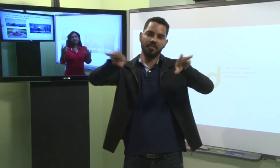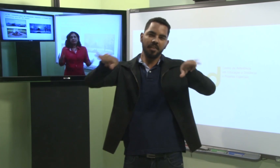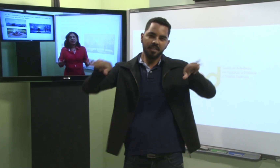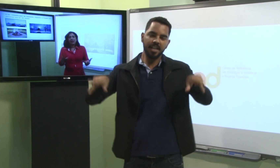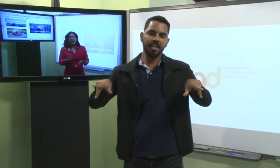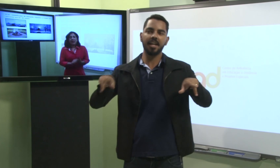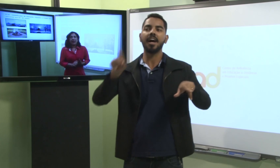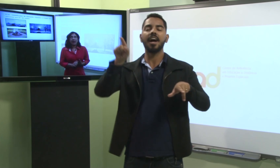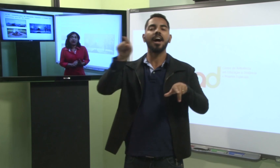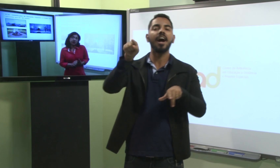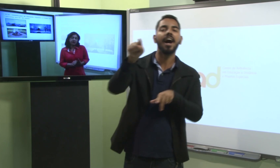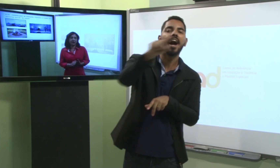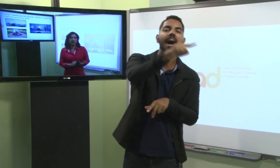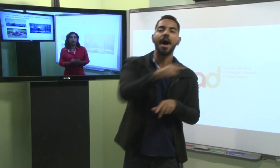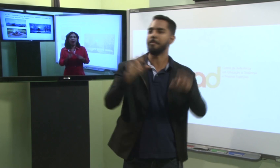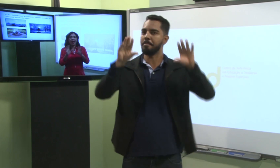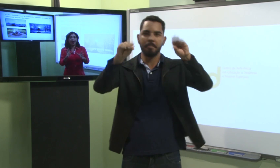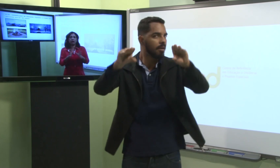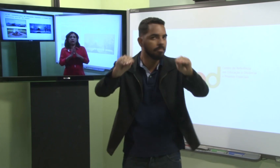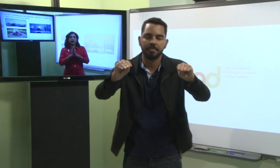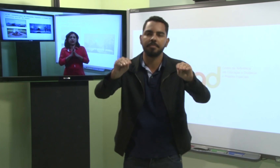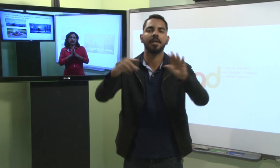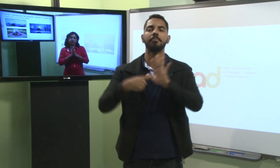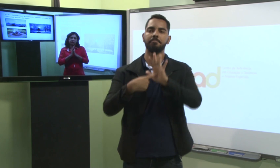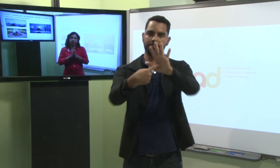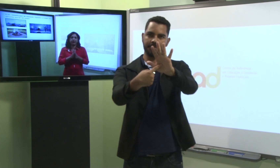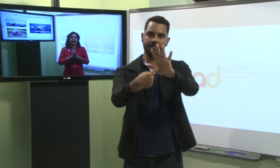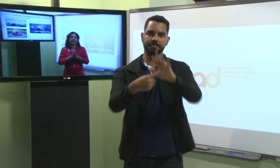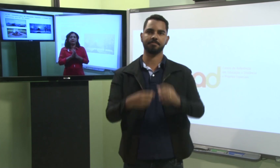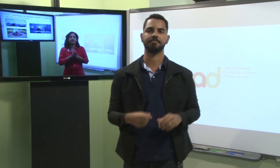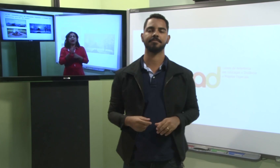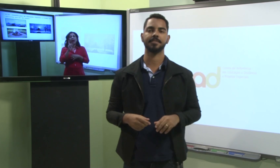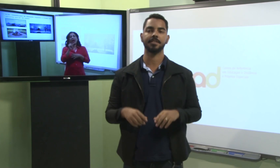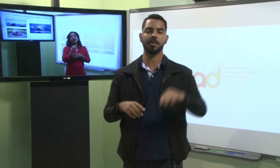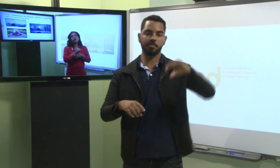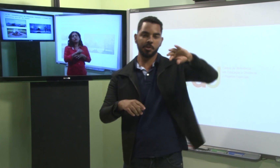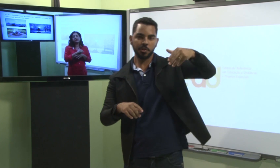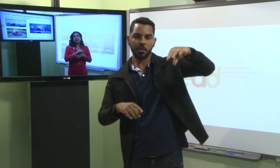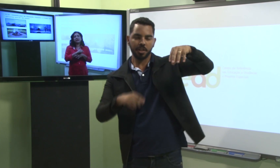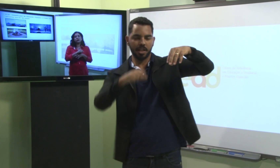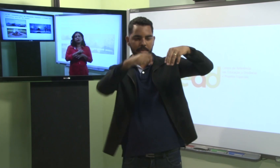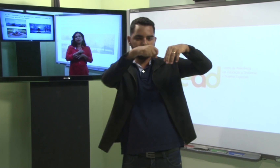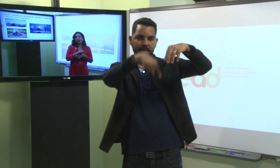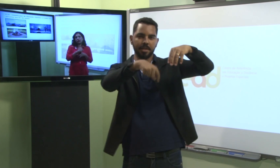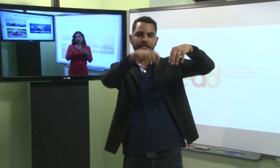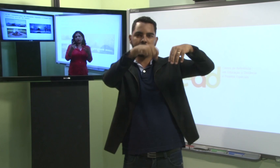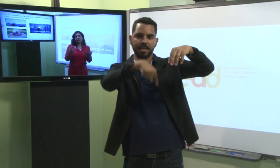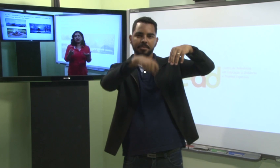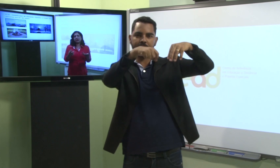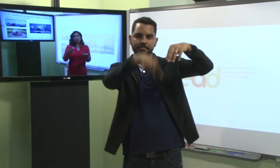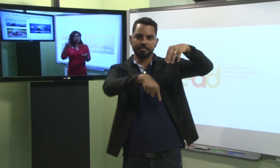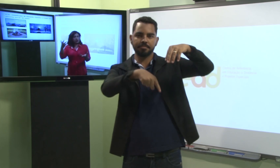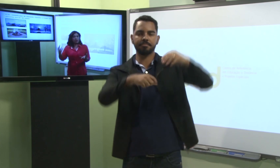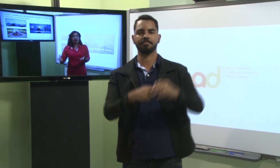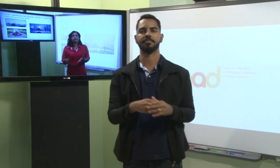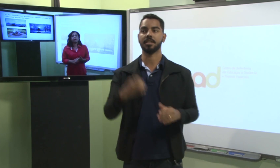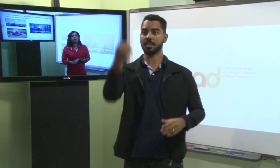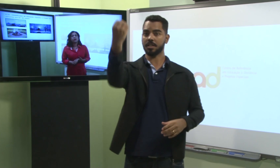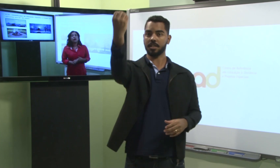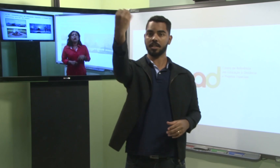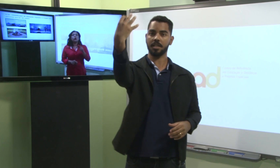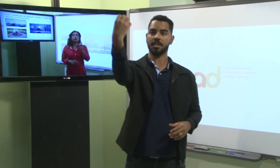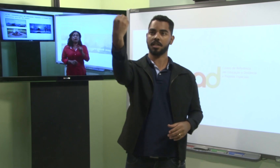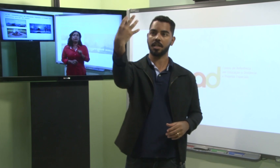exemplificar dizendo água gotejando da torneira, a luz piscando no sinal de advertência de um